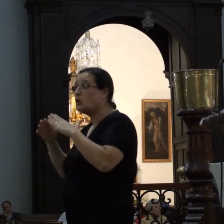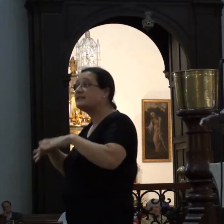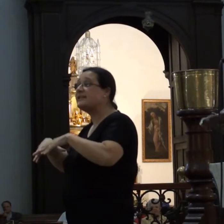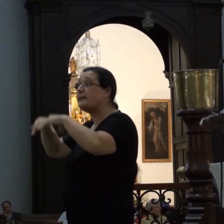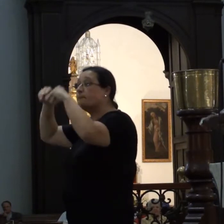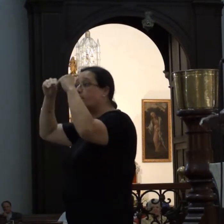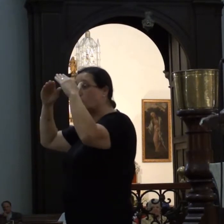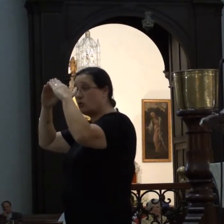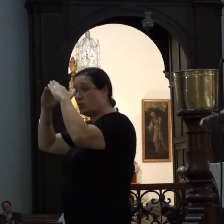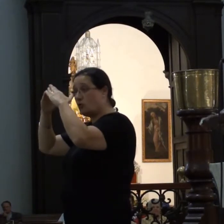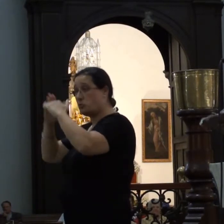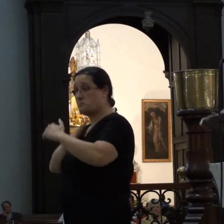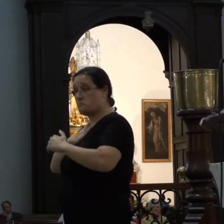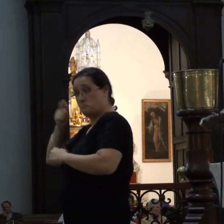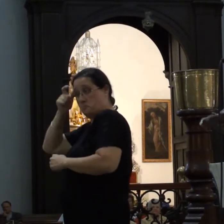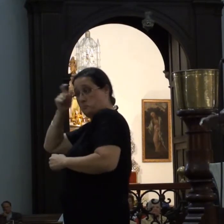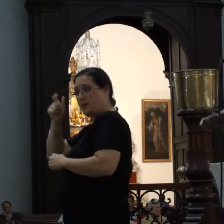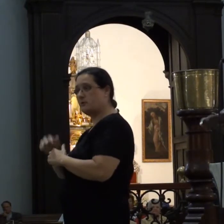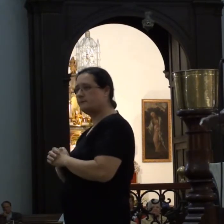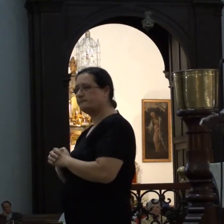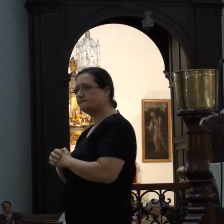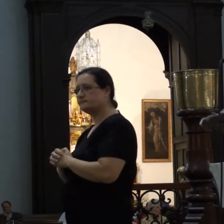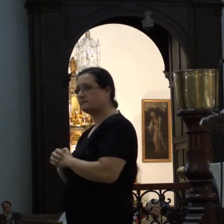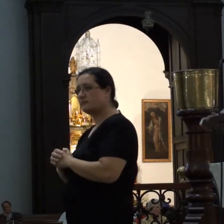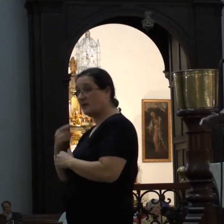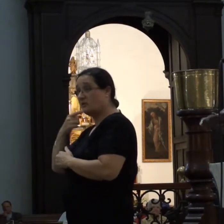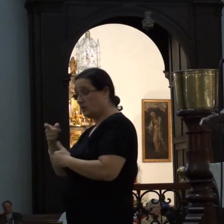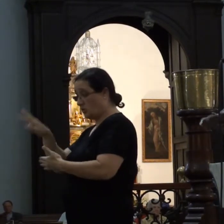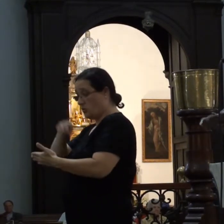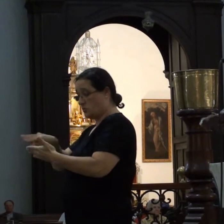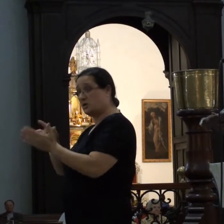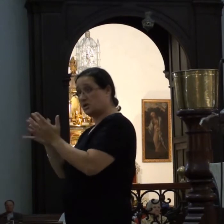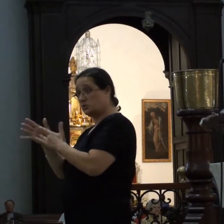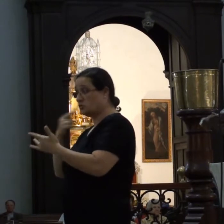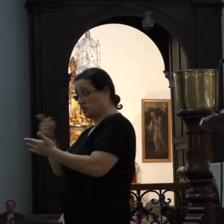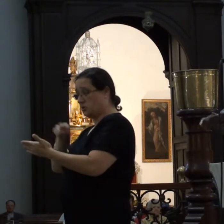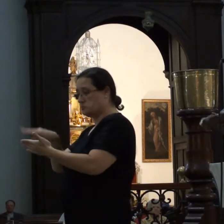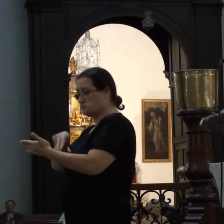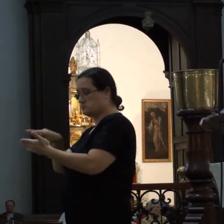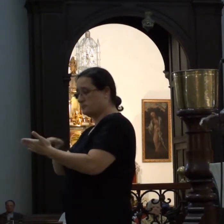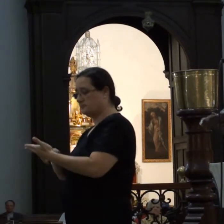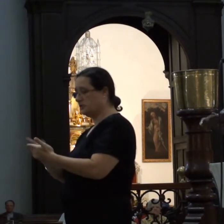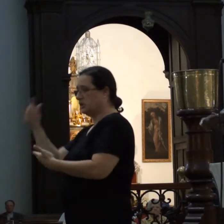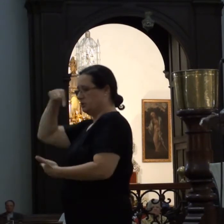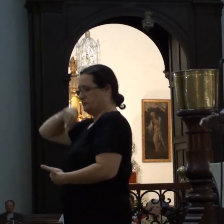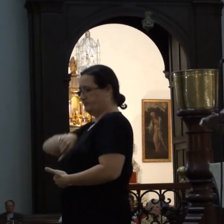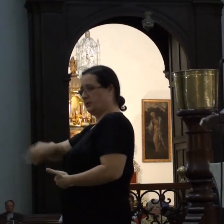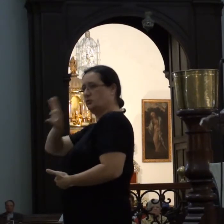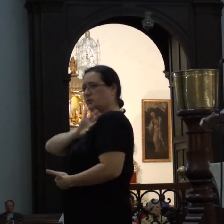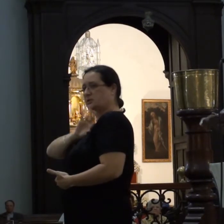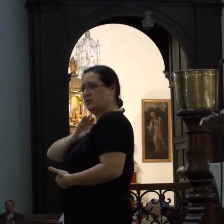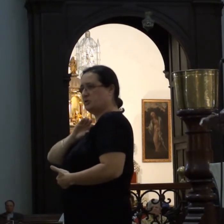se aplicó a sí mismo el texto del Profeta Isaías que dice el espíritu del señor